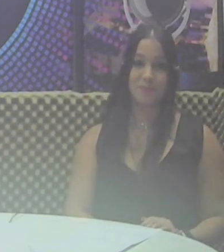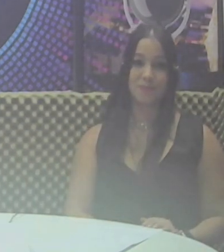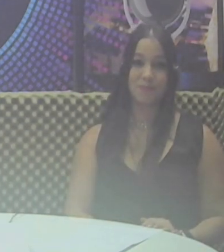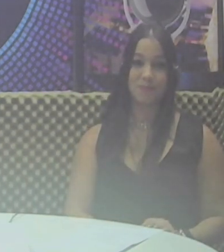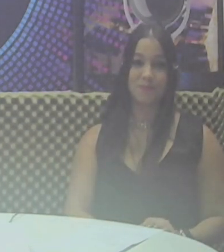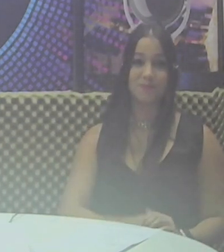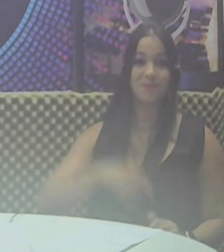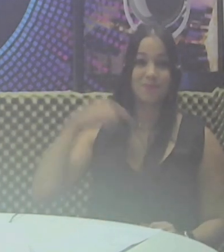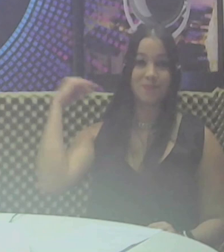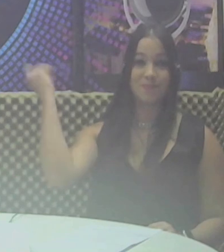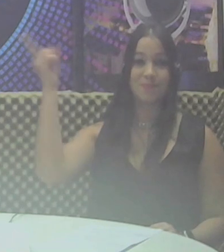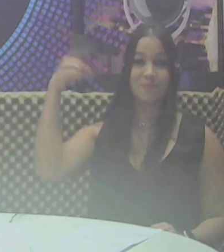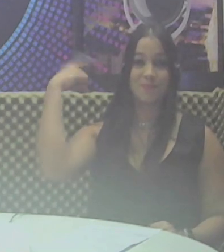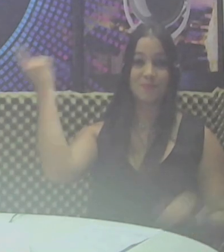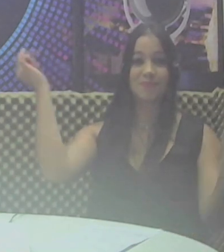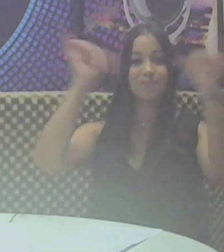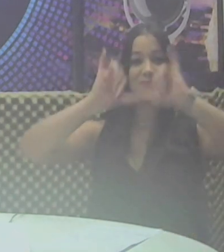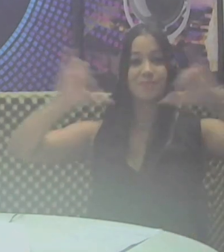Giro de